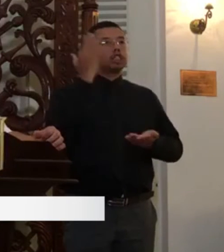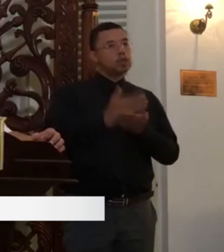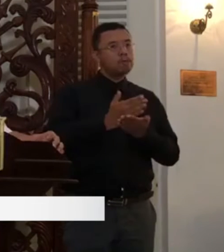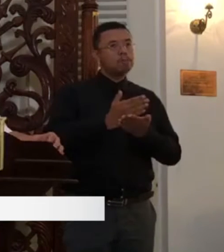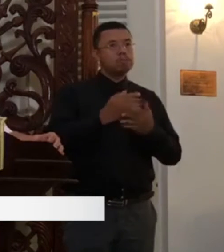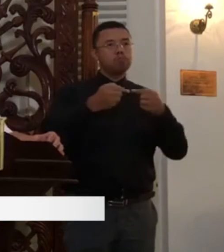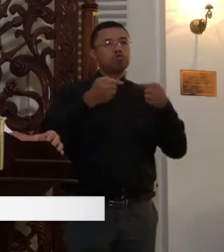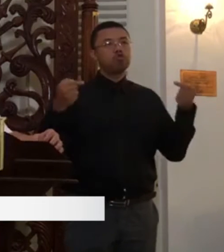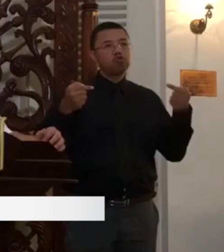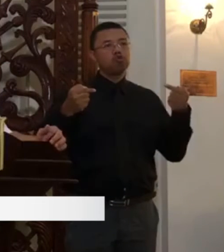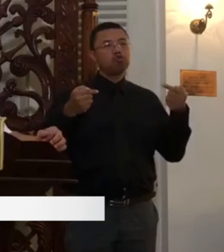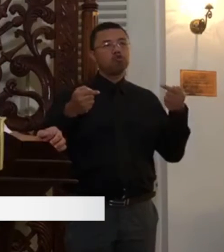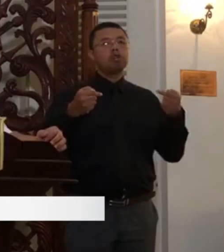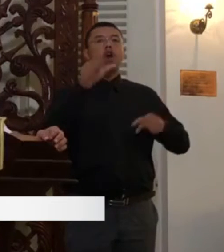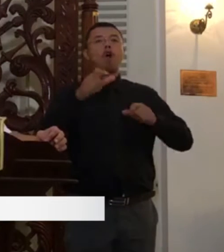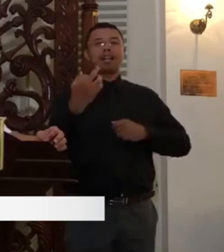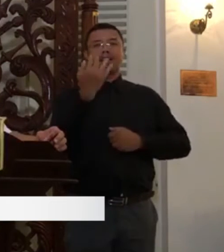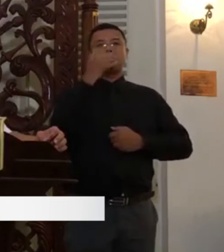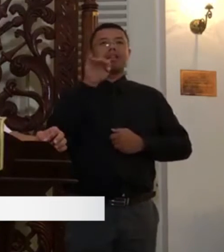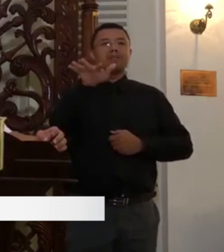memangkas mata rantai penularan